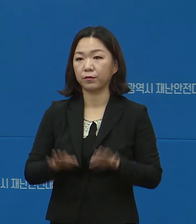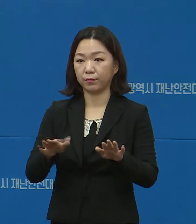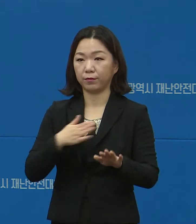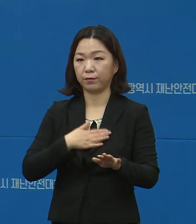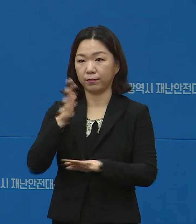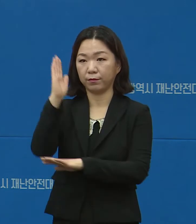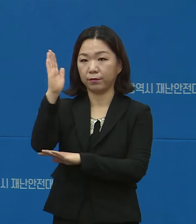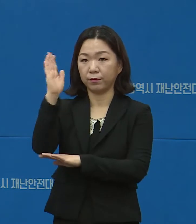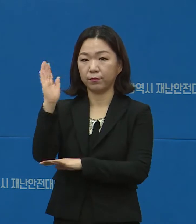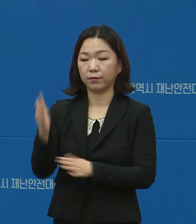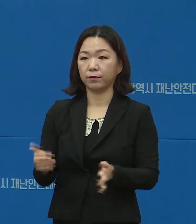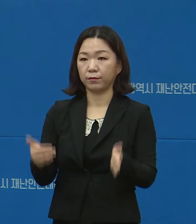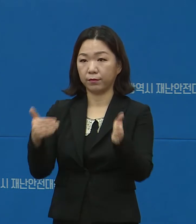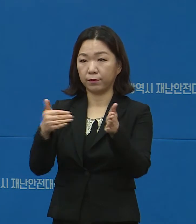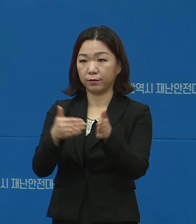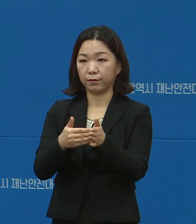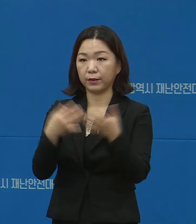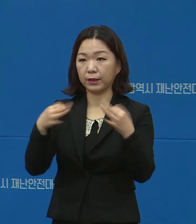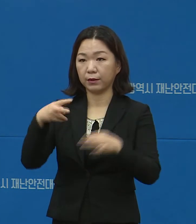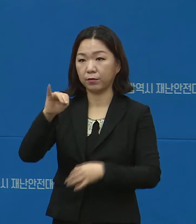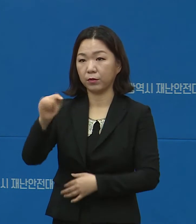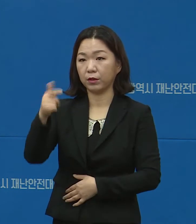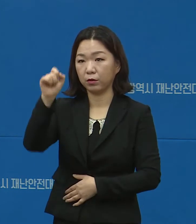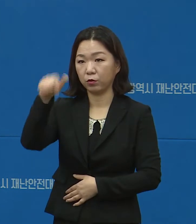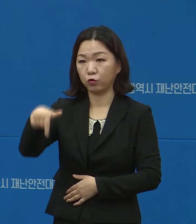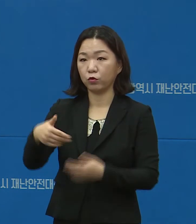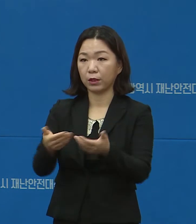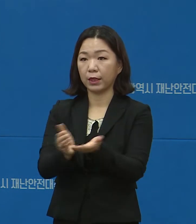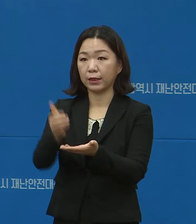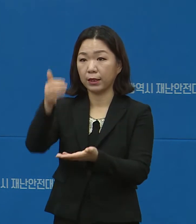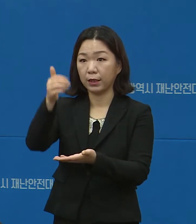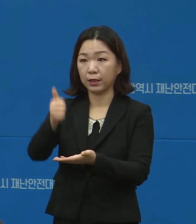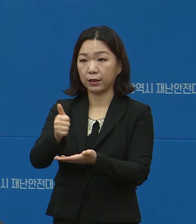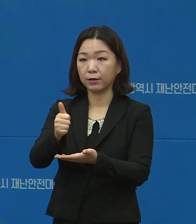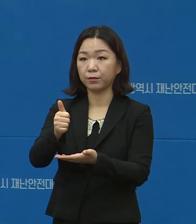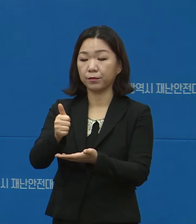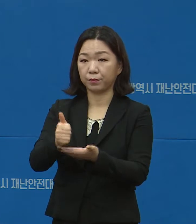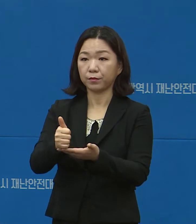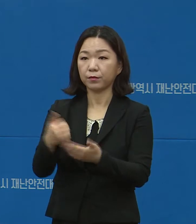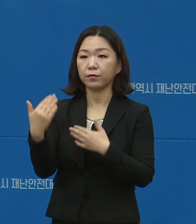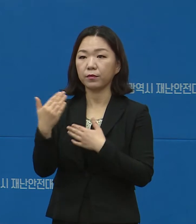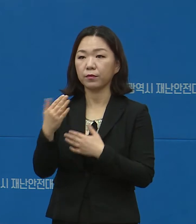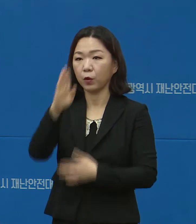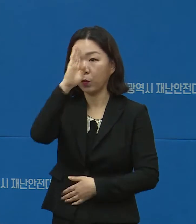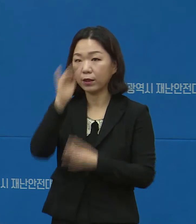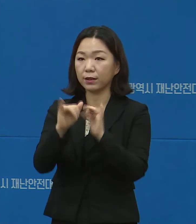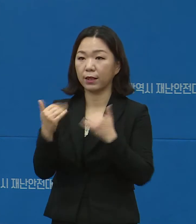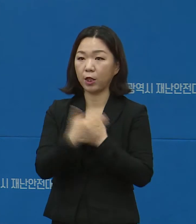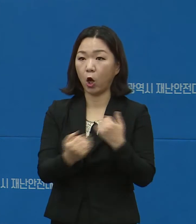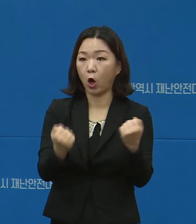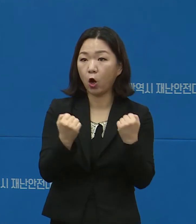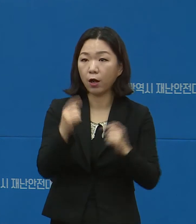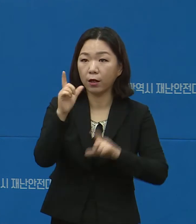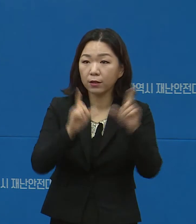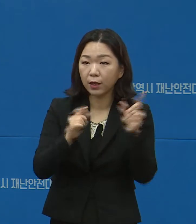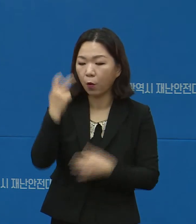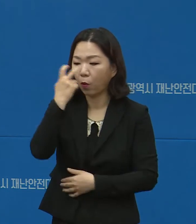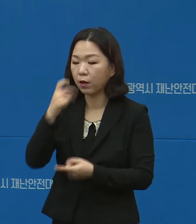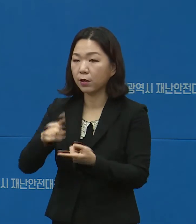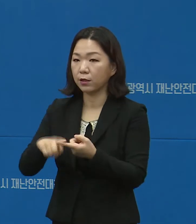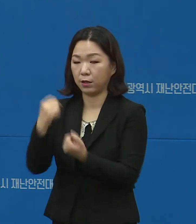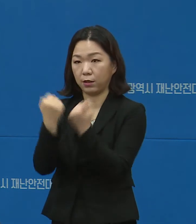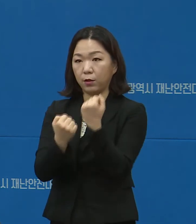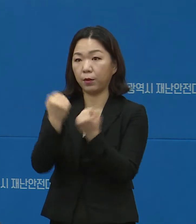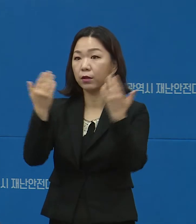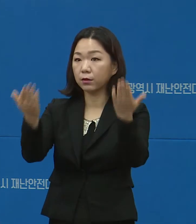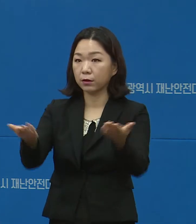제 브리핑을 마치고 김신우 단장님께서 환자들의 건강 상태와 관리에 대해서 상세 브리핑